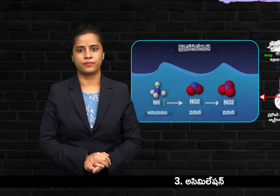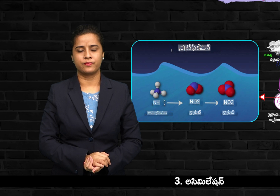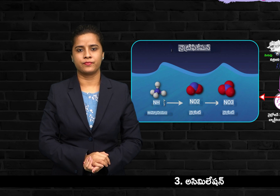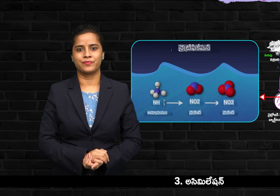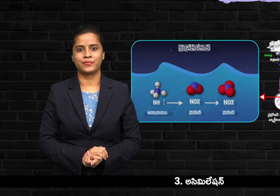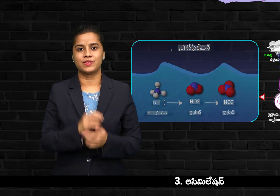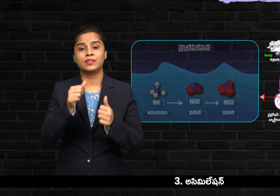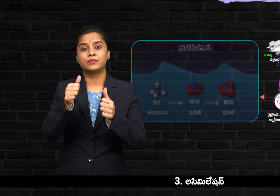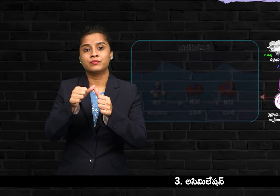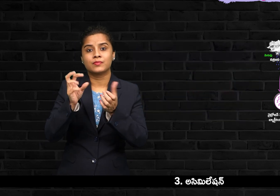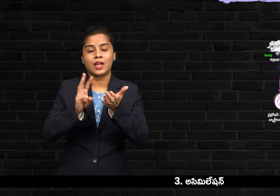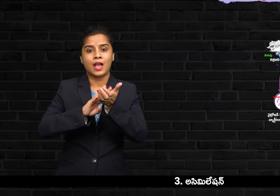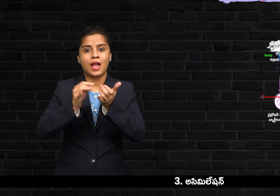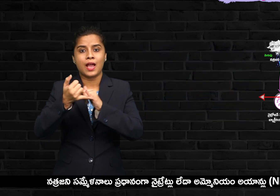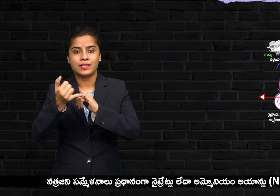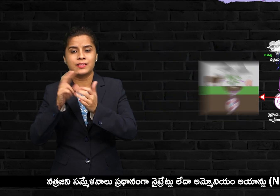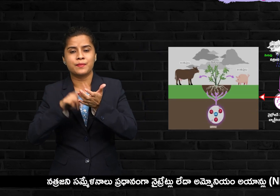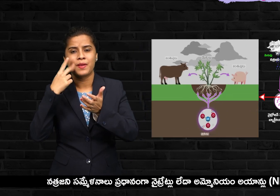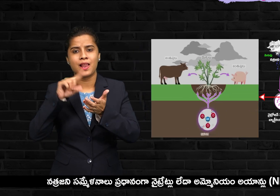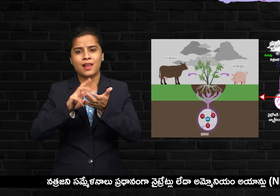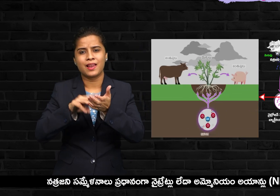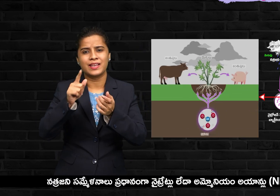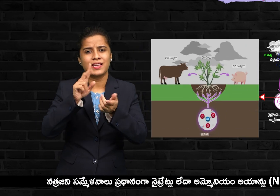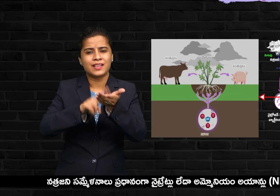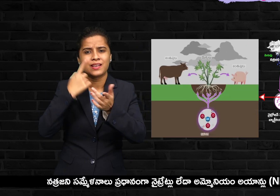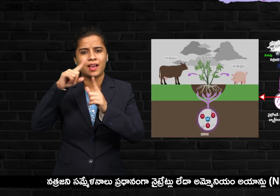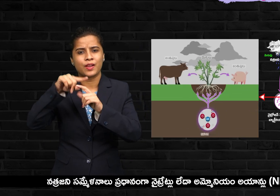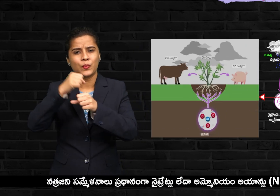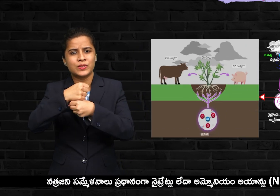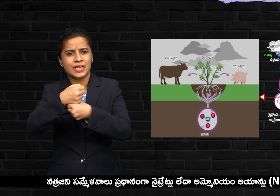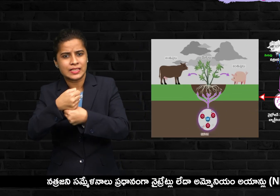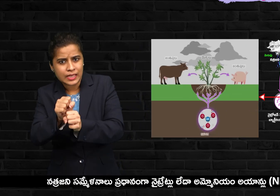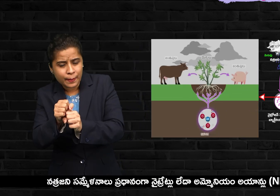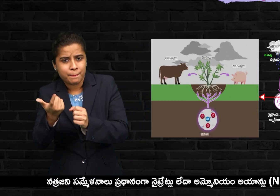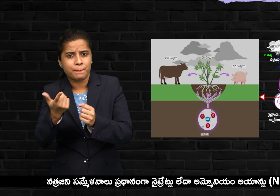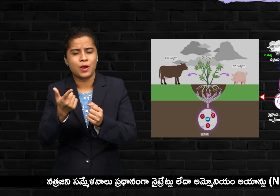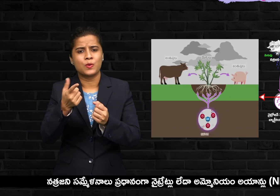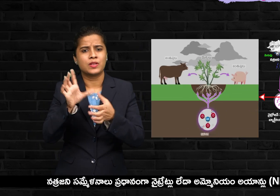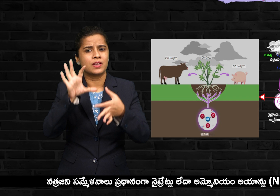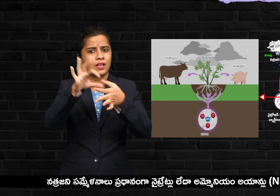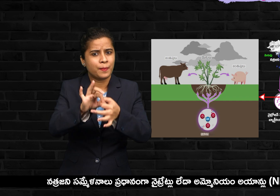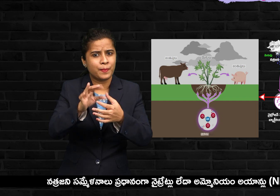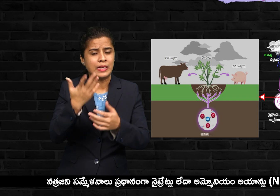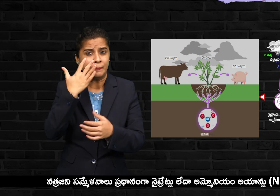3. అసిమిలేషన్. నత్రజని సమ్మేళనాలు ప్రధానంగా నైట్రేట్లు లేదా అమోనియం